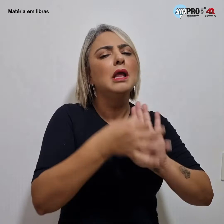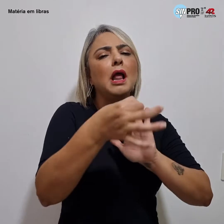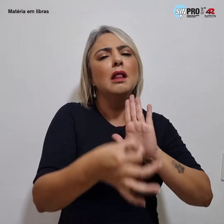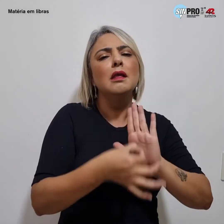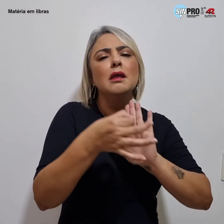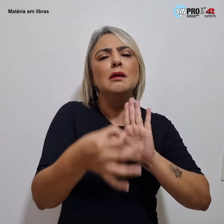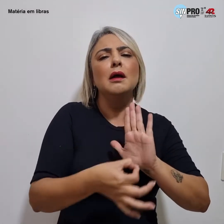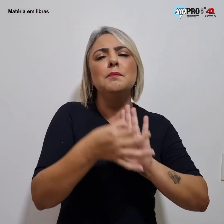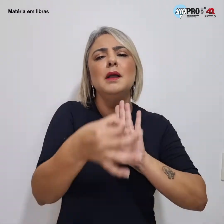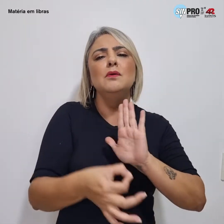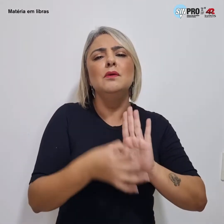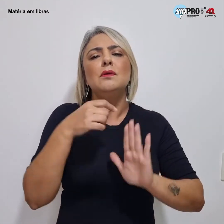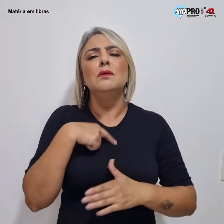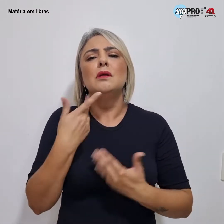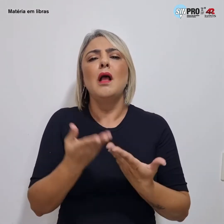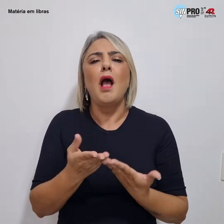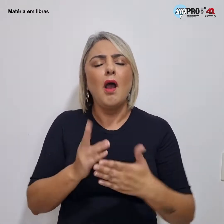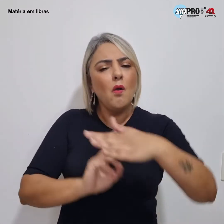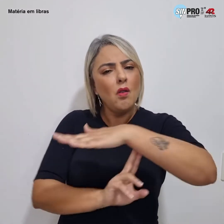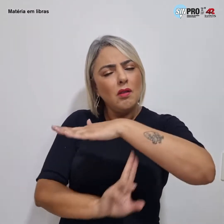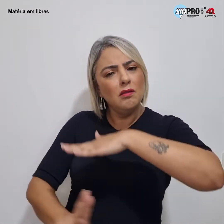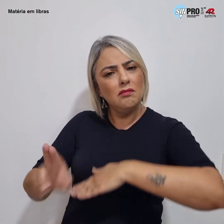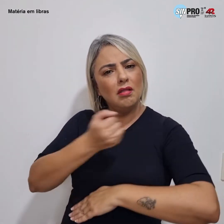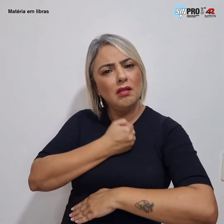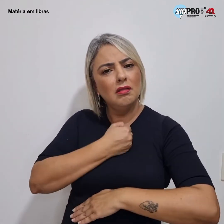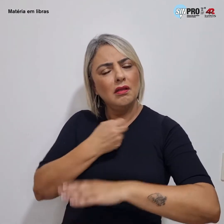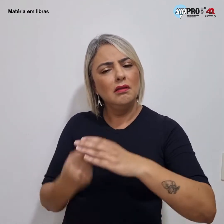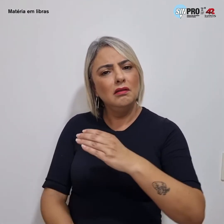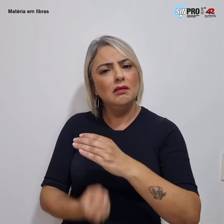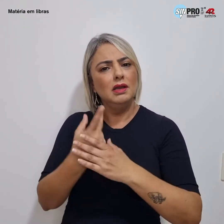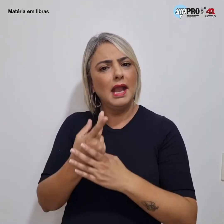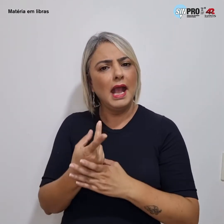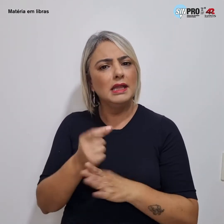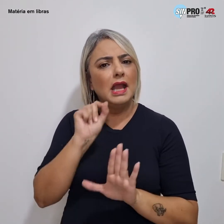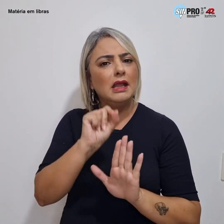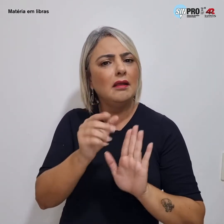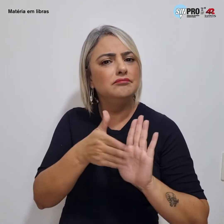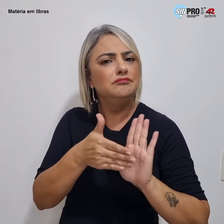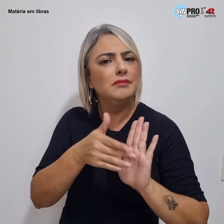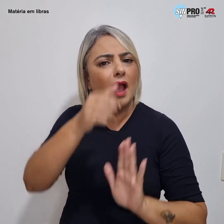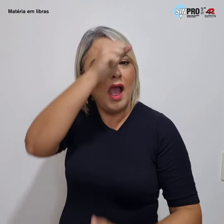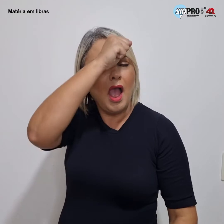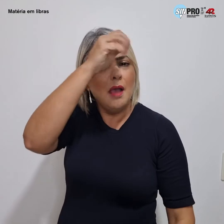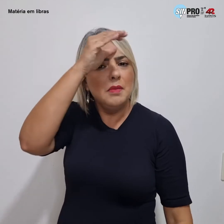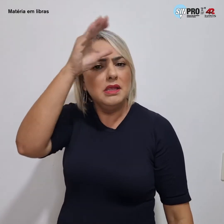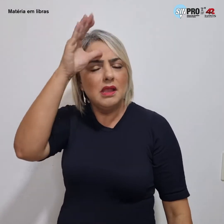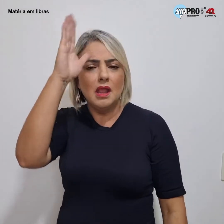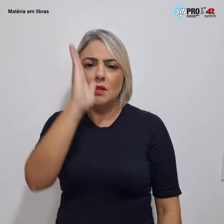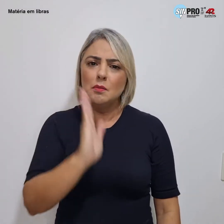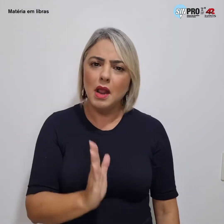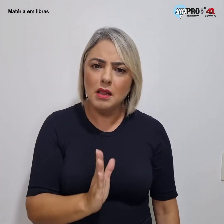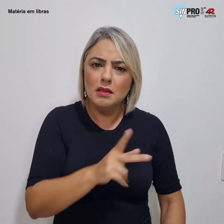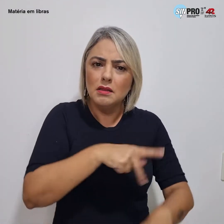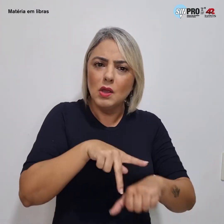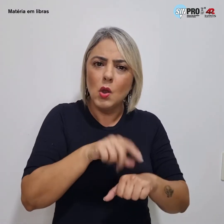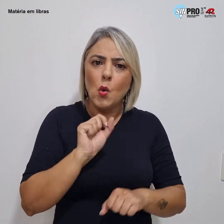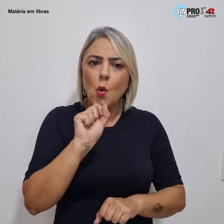criticar a quantidade de universidades públicas criadas e a alfabetização do país, quando